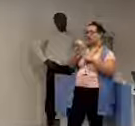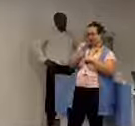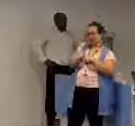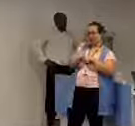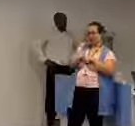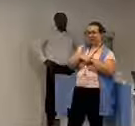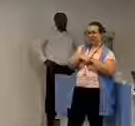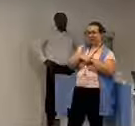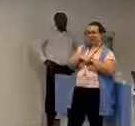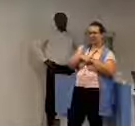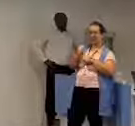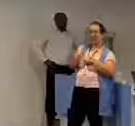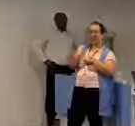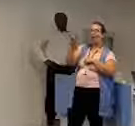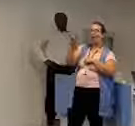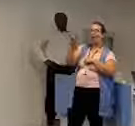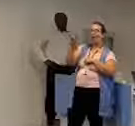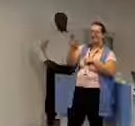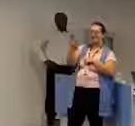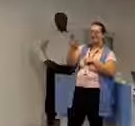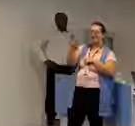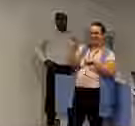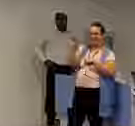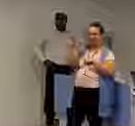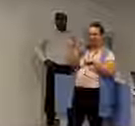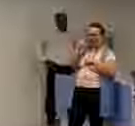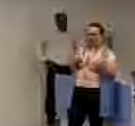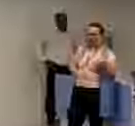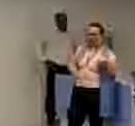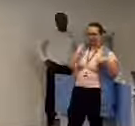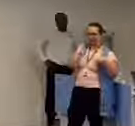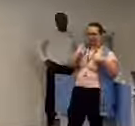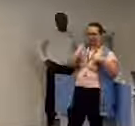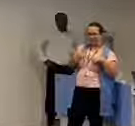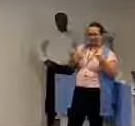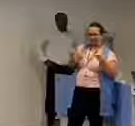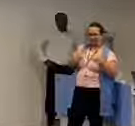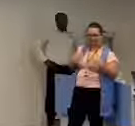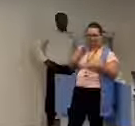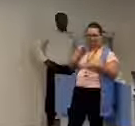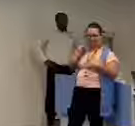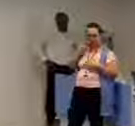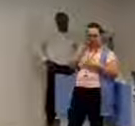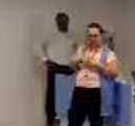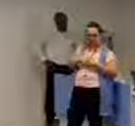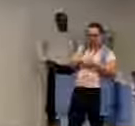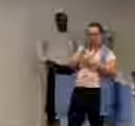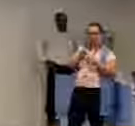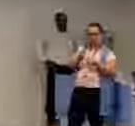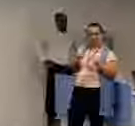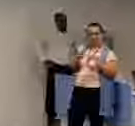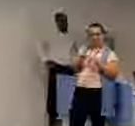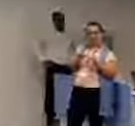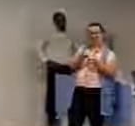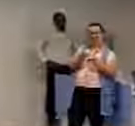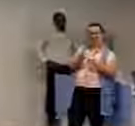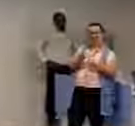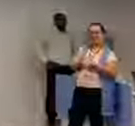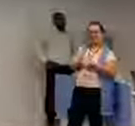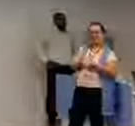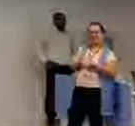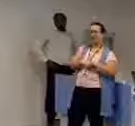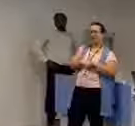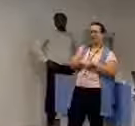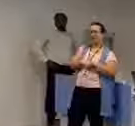disso, né? A máquina CNC foi feita para trabalhar 24 horas por dia, 7 dias por semana. Fazendo